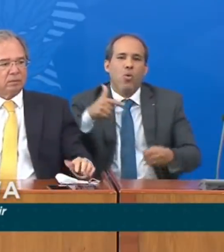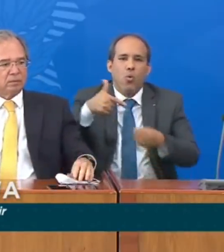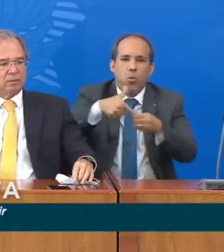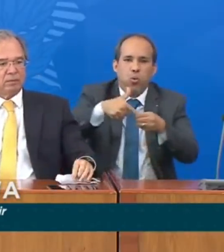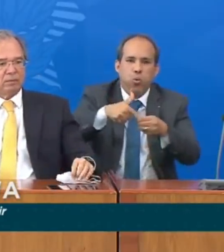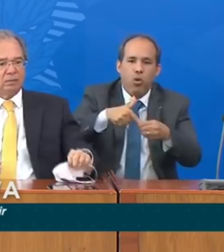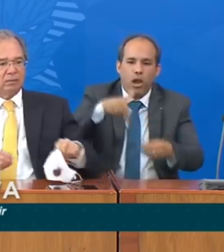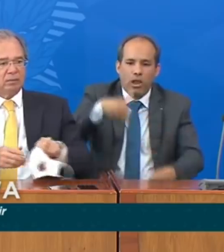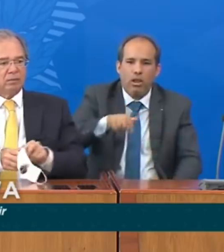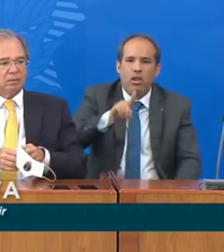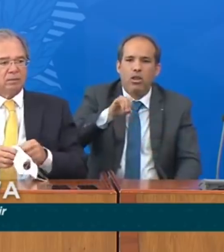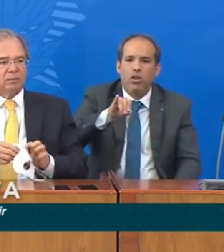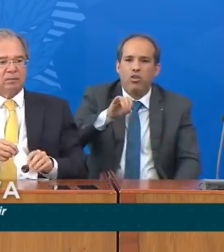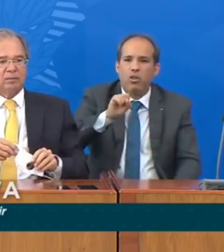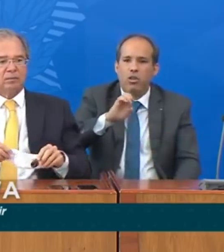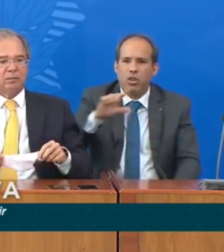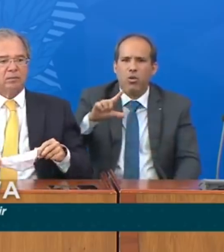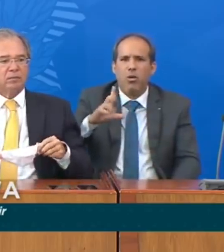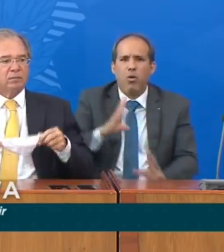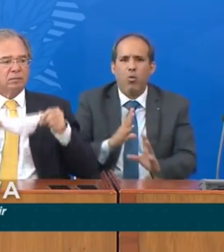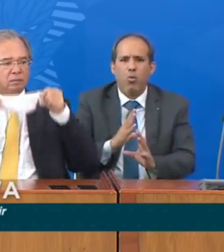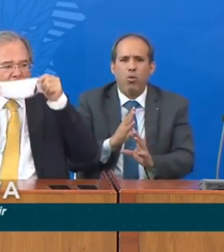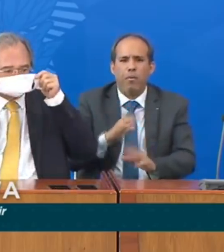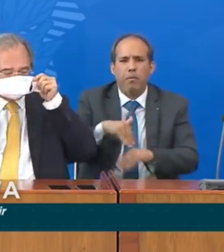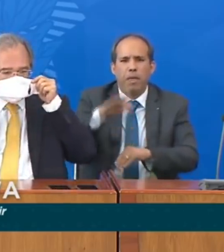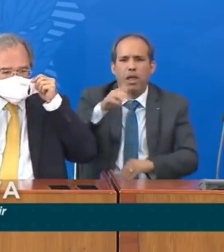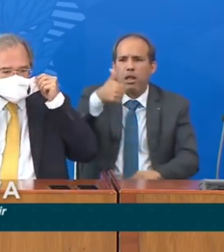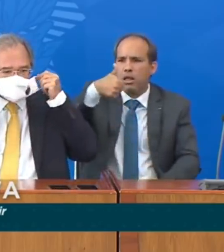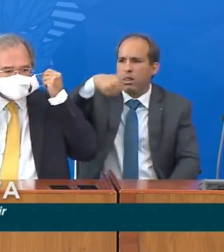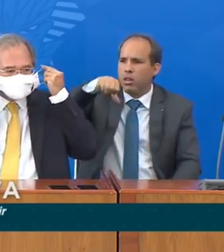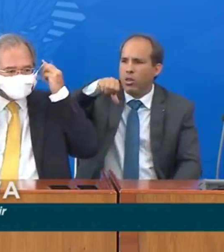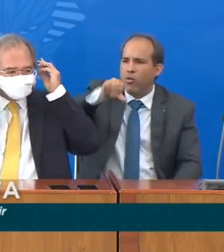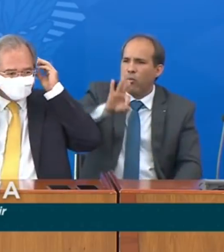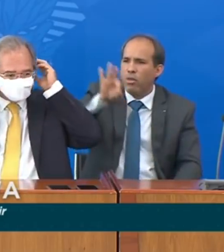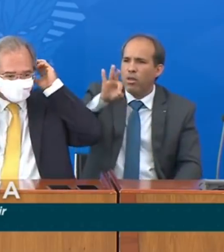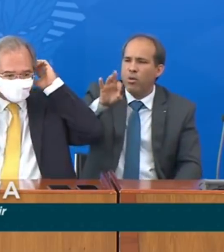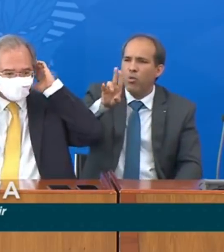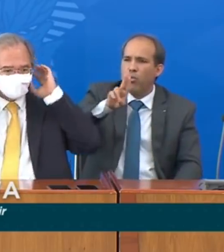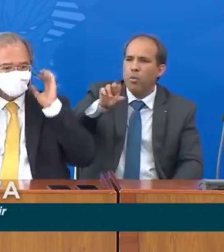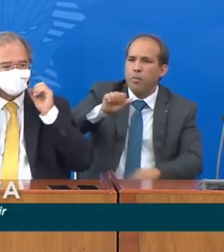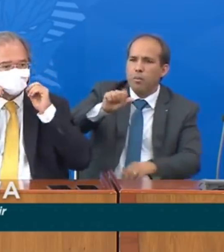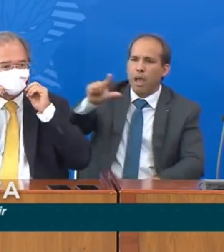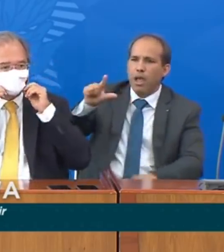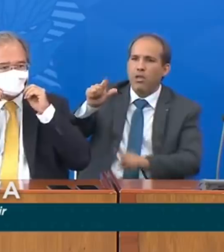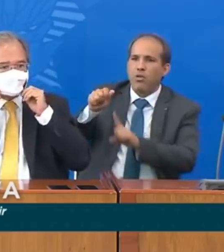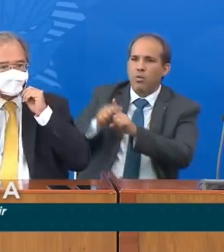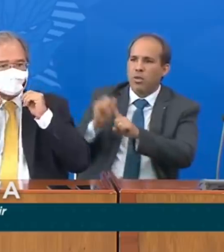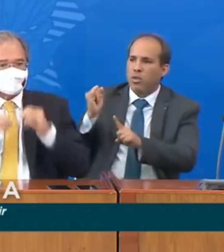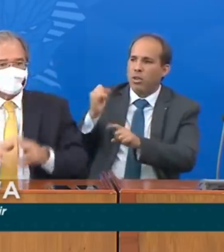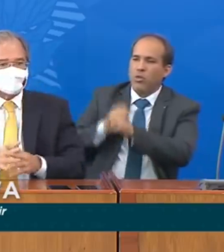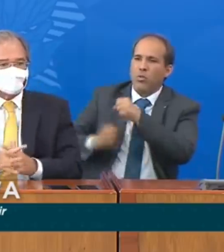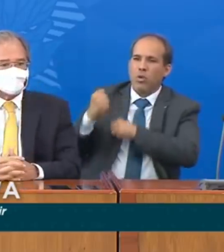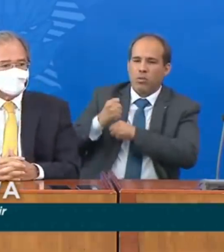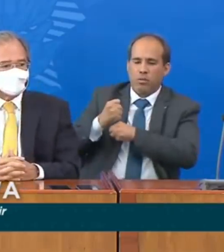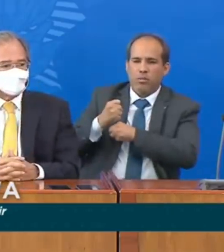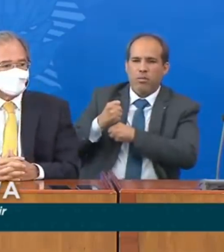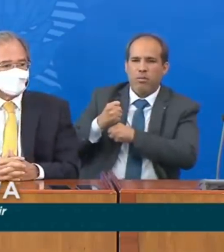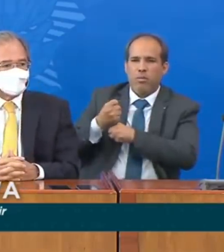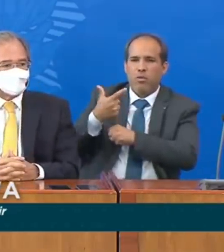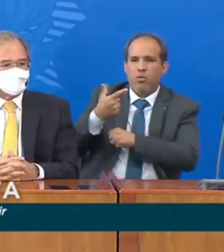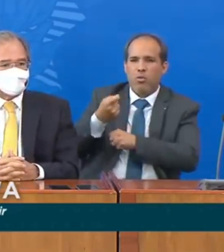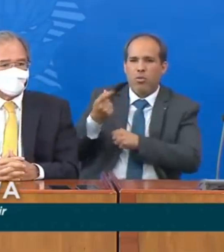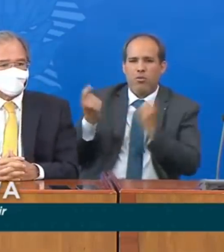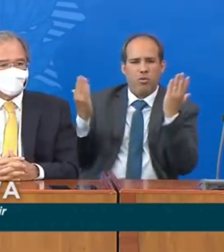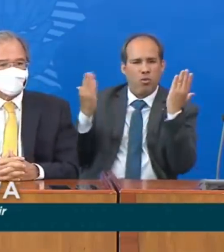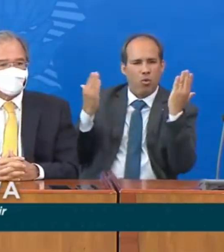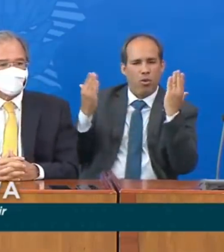ano foi na ordem de 19%, levando-se em conta janeiro do ano passado. Então, obviamente,